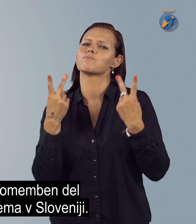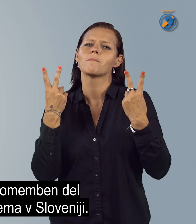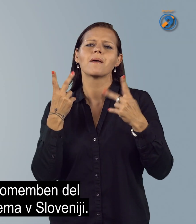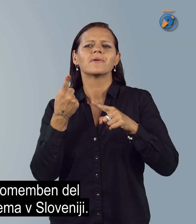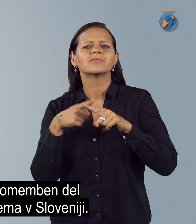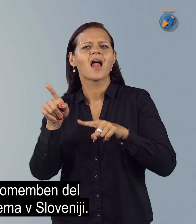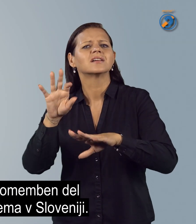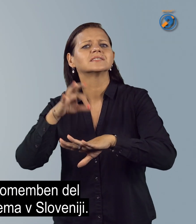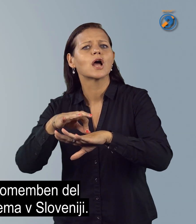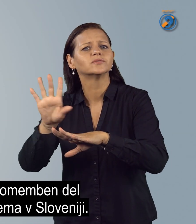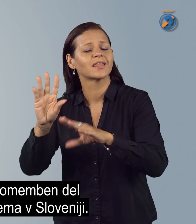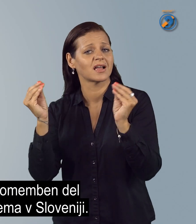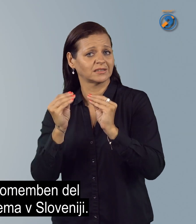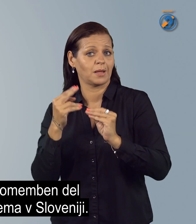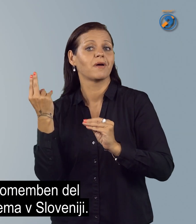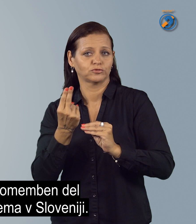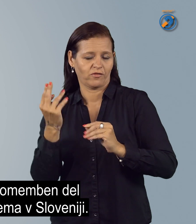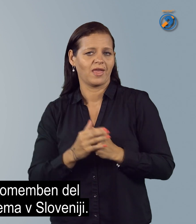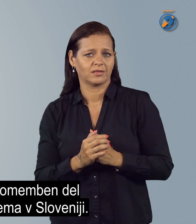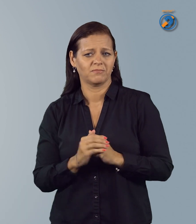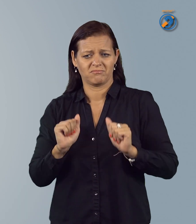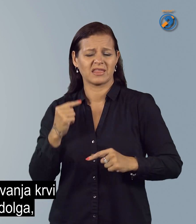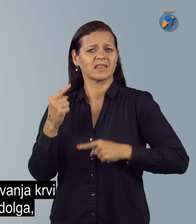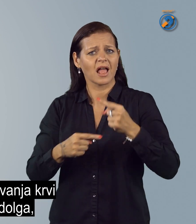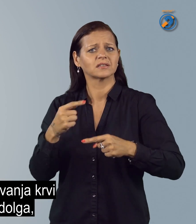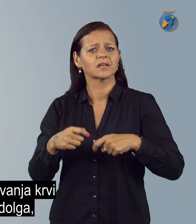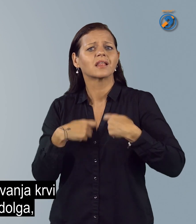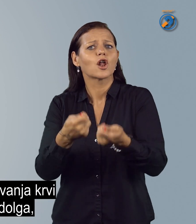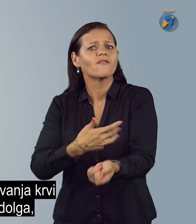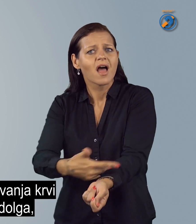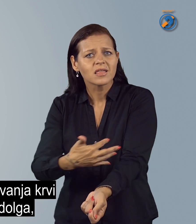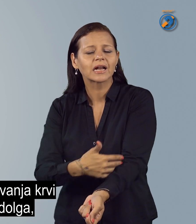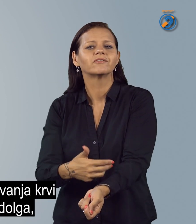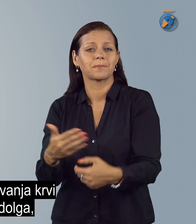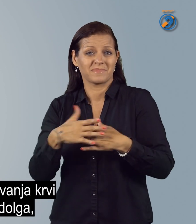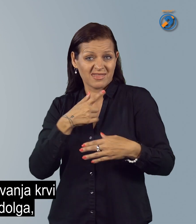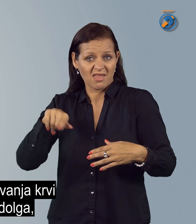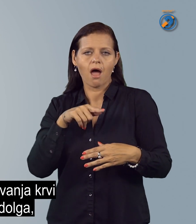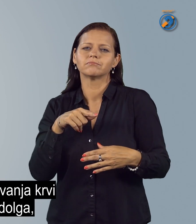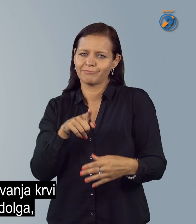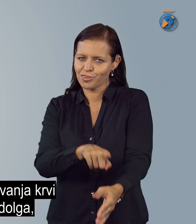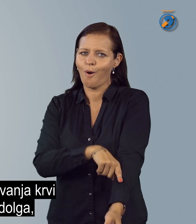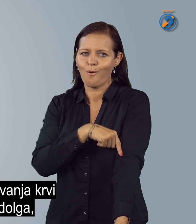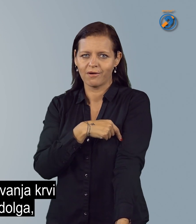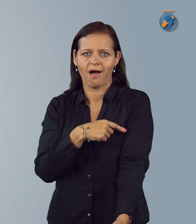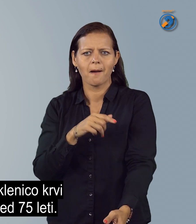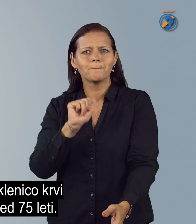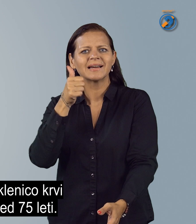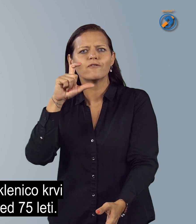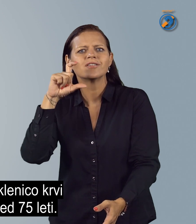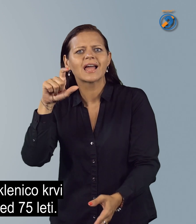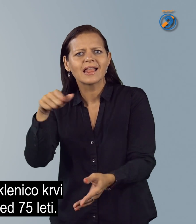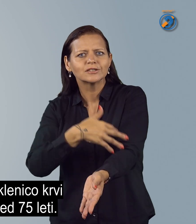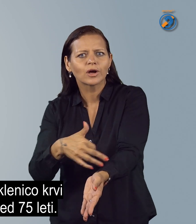Krvodajalstvo je pomemben del zdravstvenega sistema v Sloveniji. Tradicija darovanja krvi pri nas je dolga, saj so